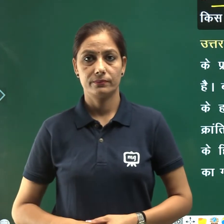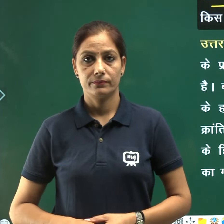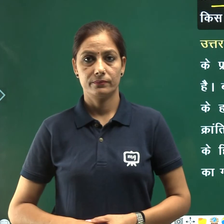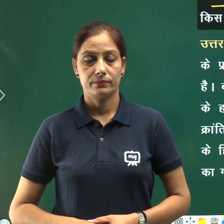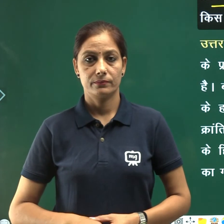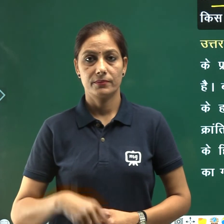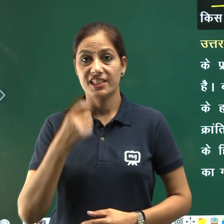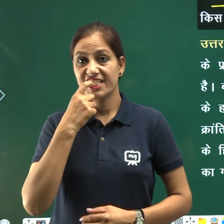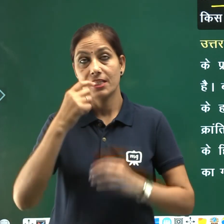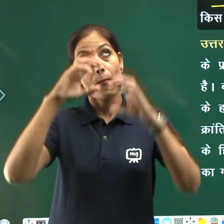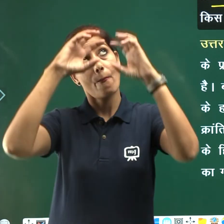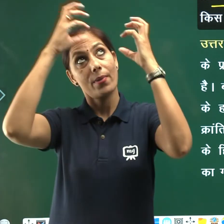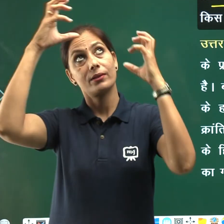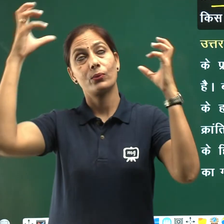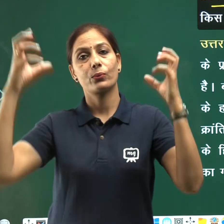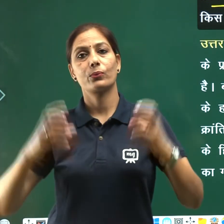बादलों को